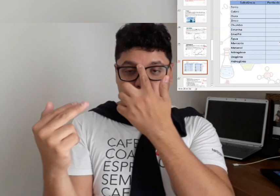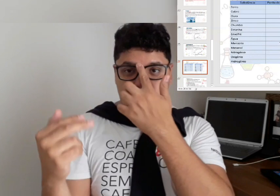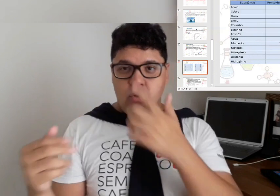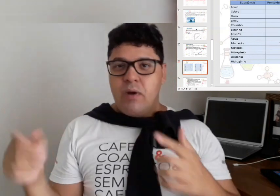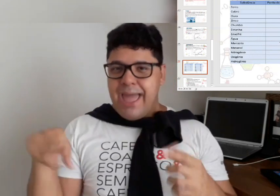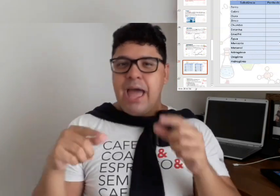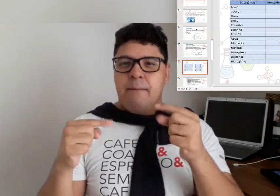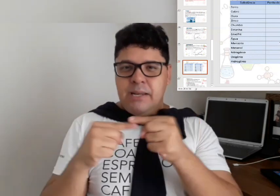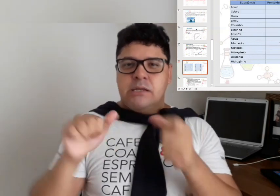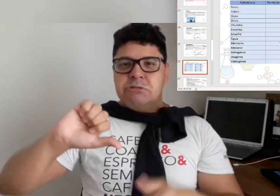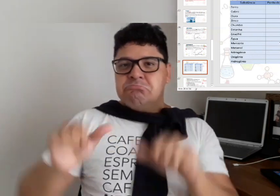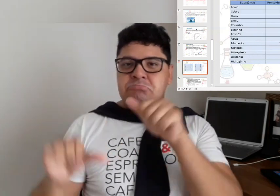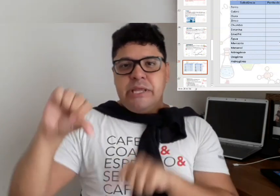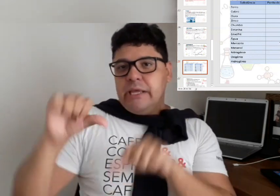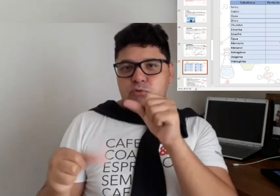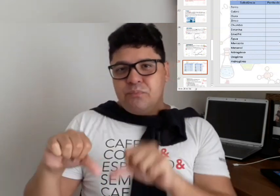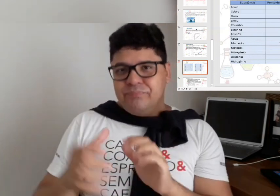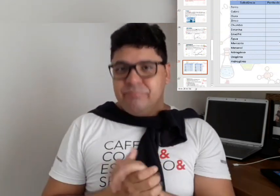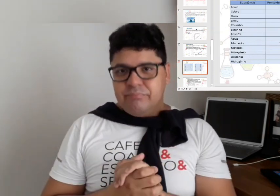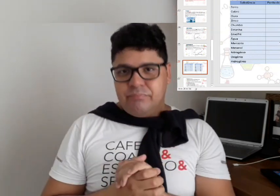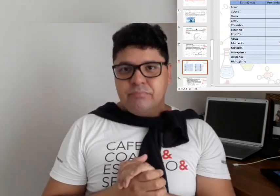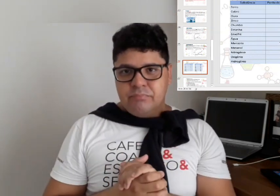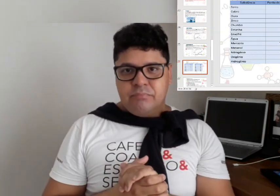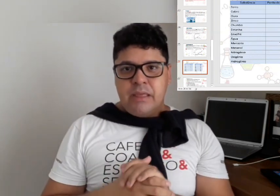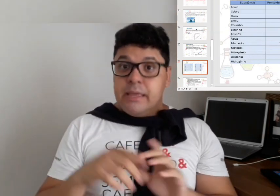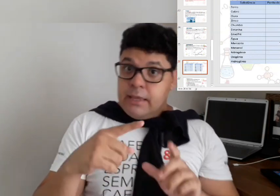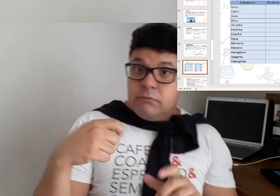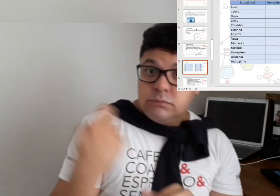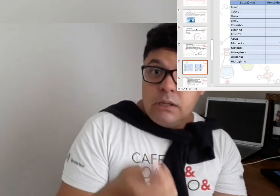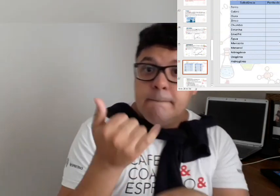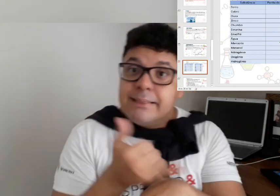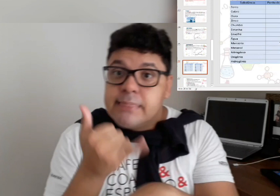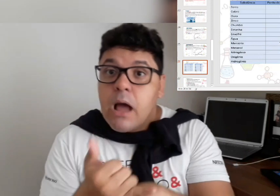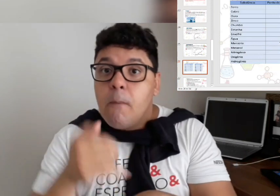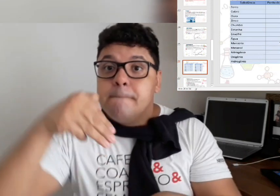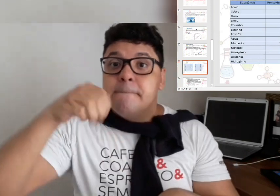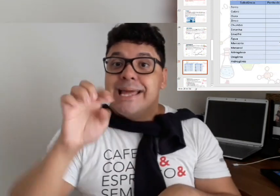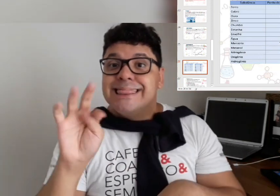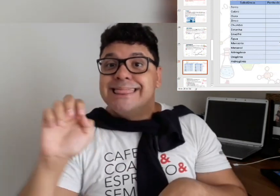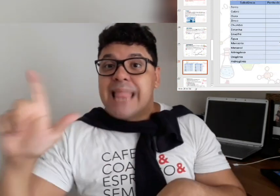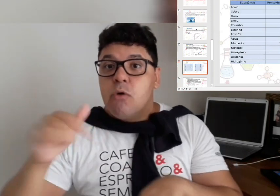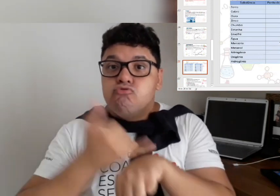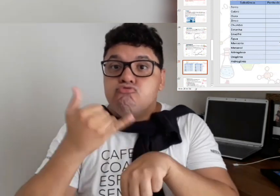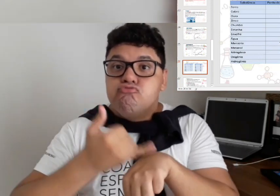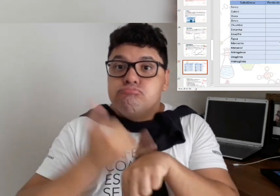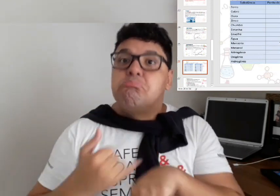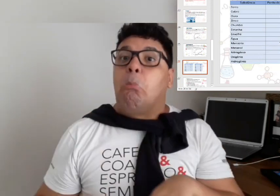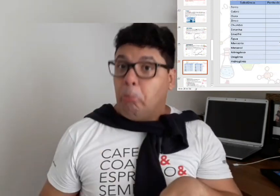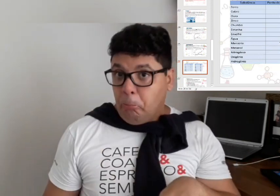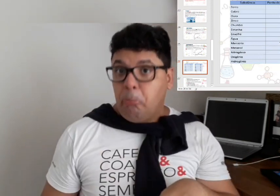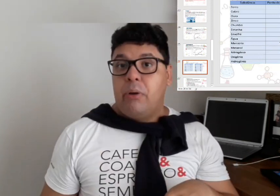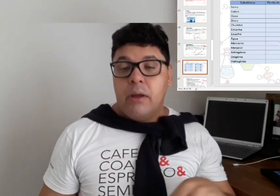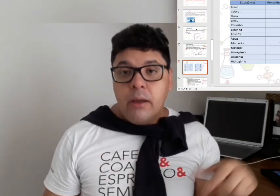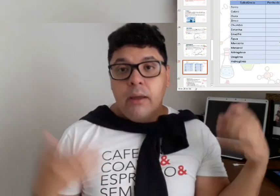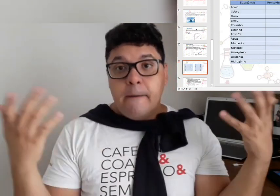25 graus, ele está líquido, tá? Ele é um metal que se apresenta na nossa temperatura ambiente no estado